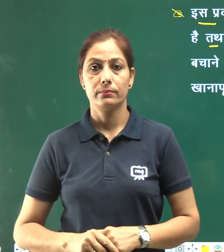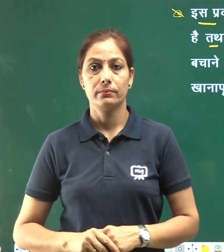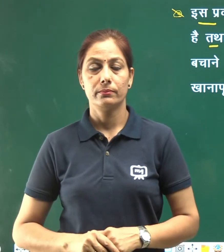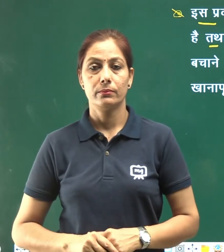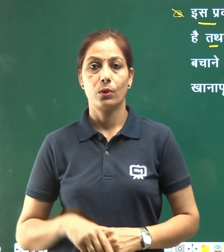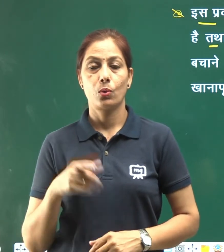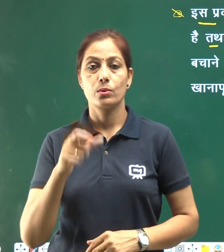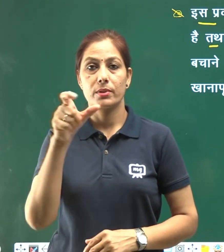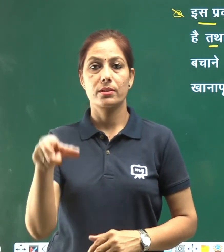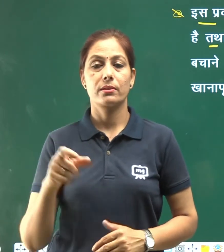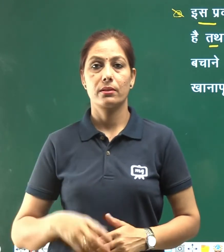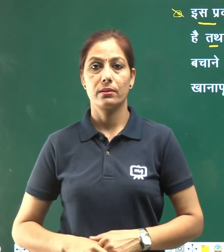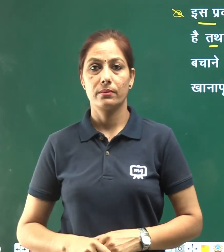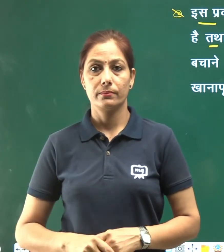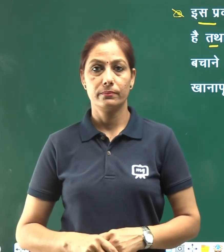उस आदमी की